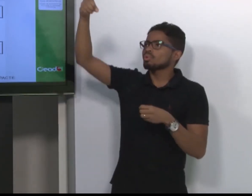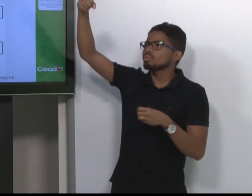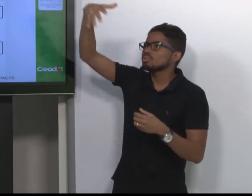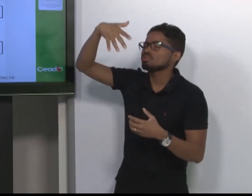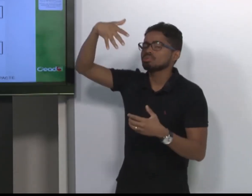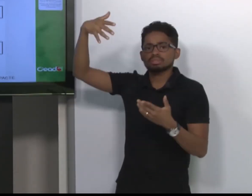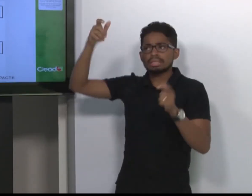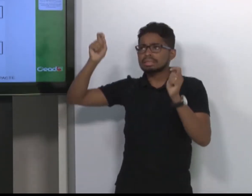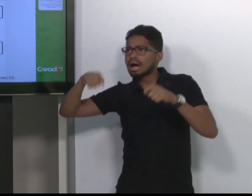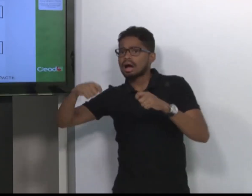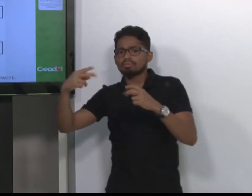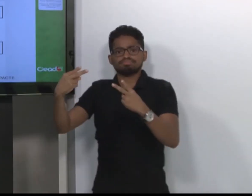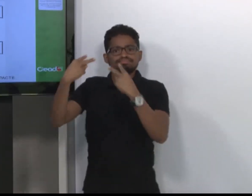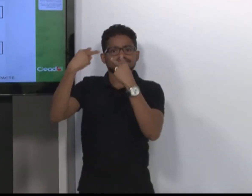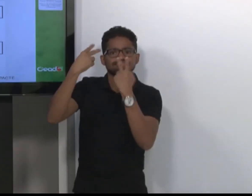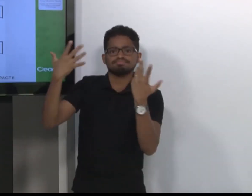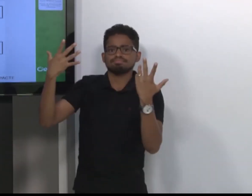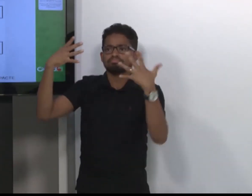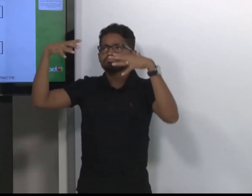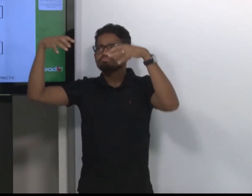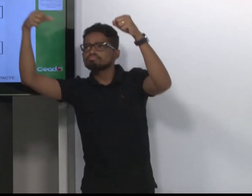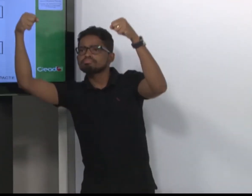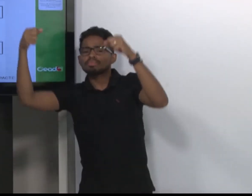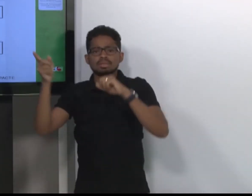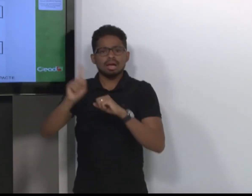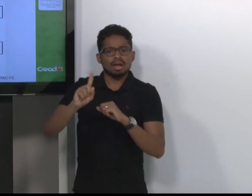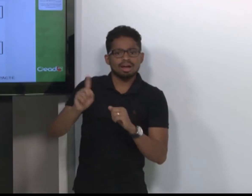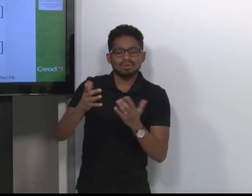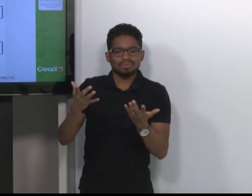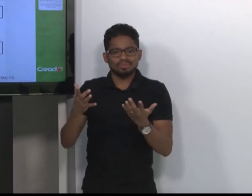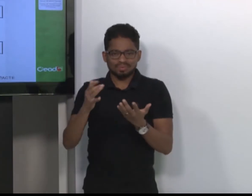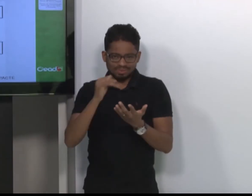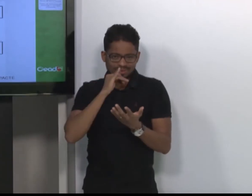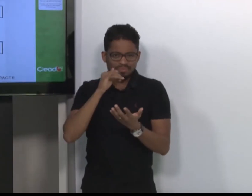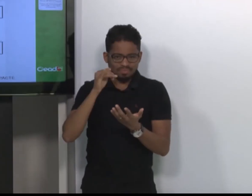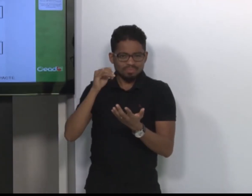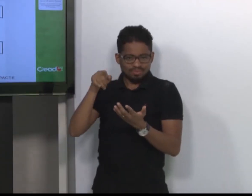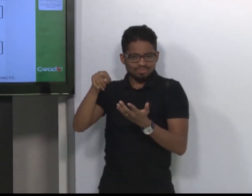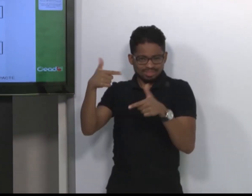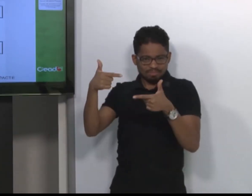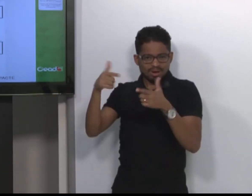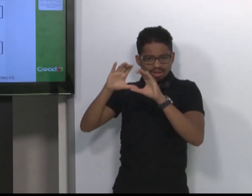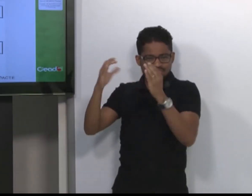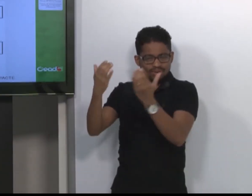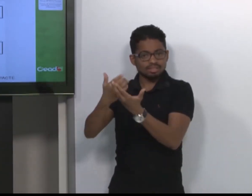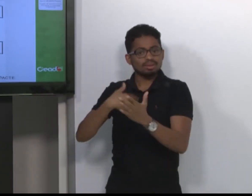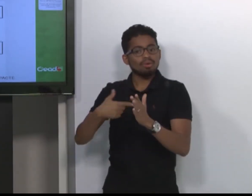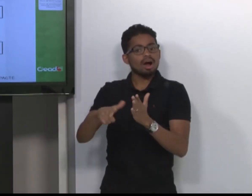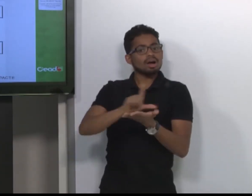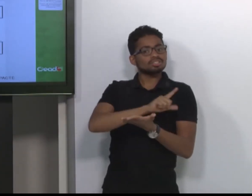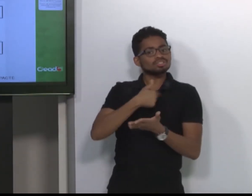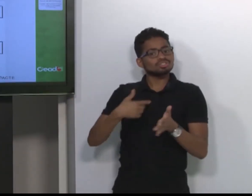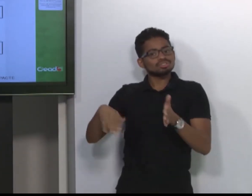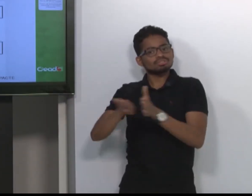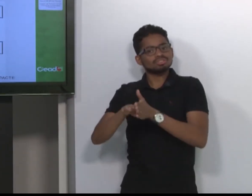é adequado ou não. Isso é um congresso. Então, é necessário que eu chegue antes, que